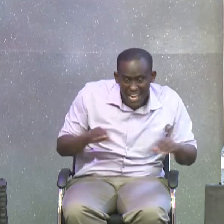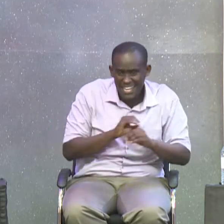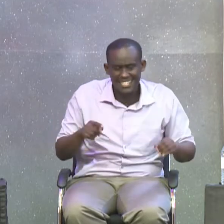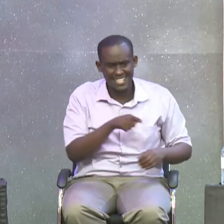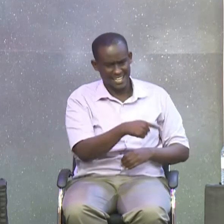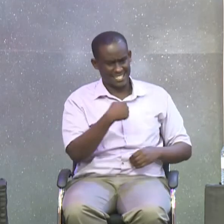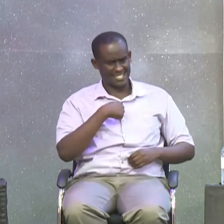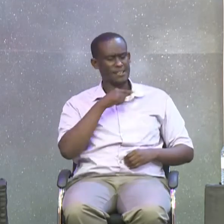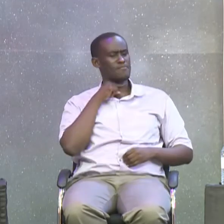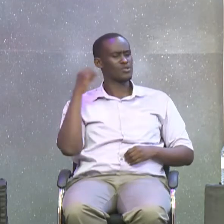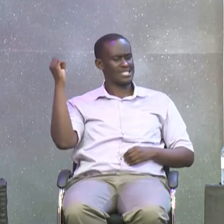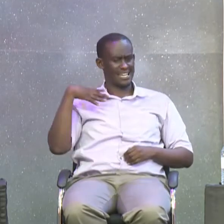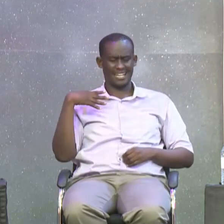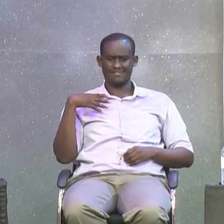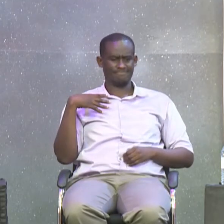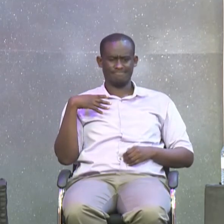neeraliikirira